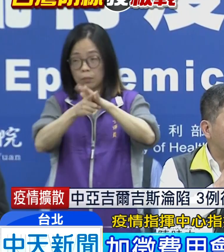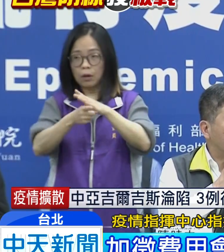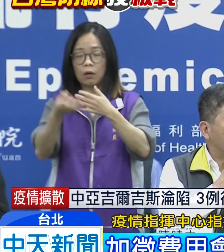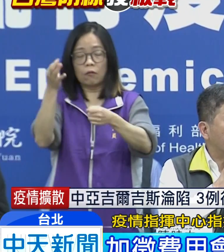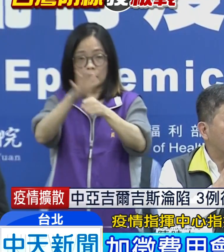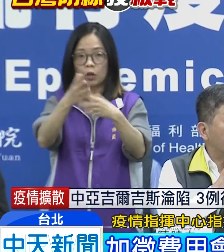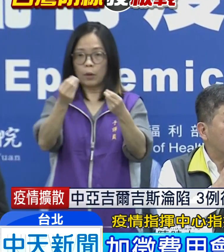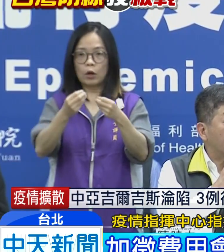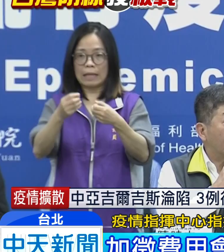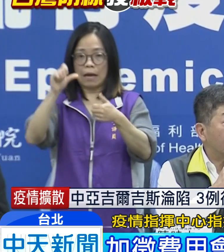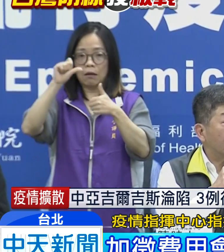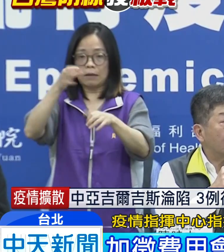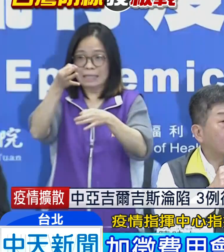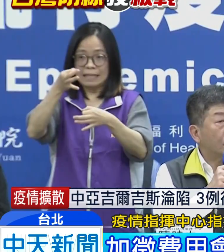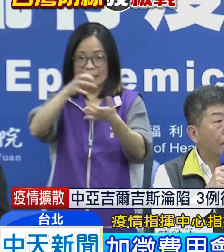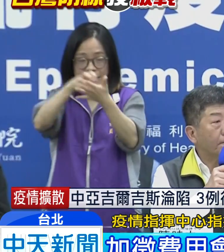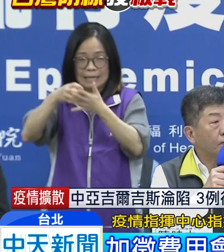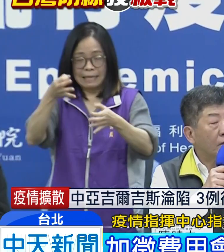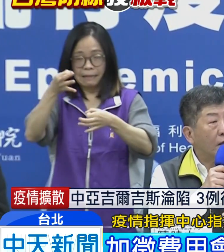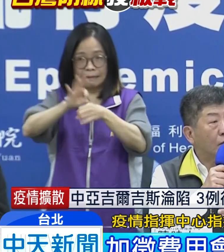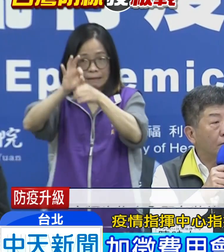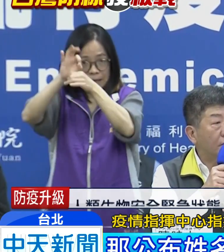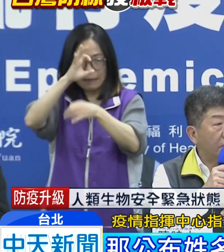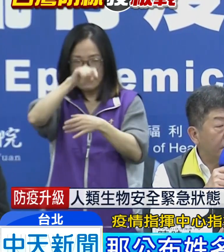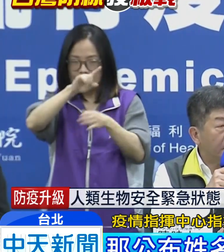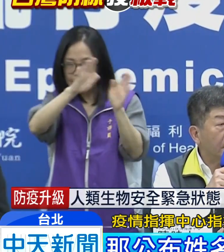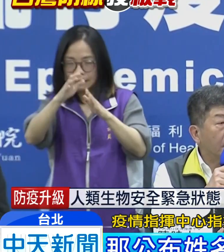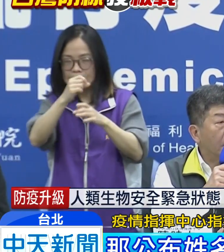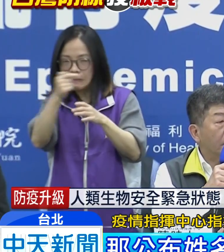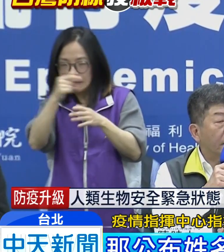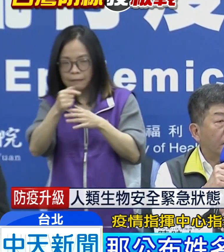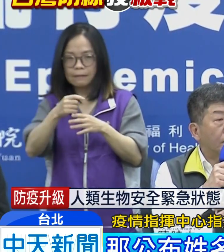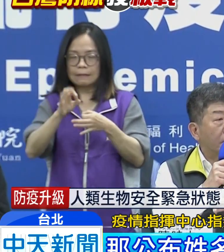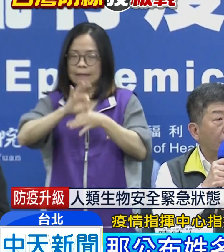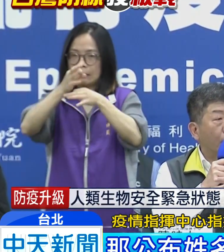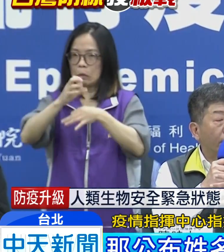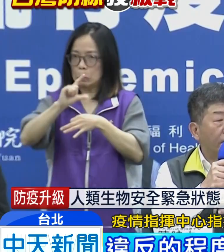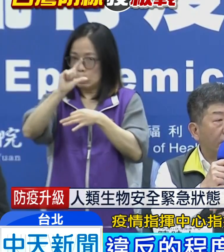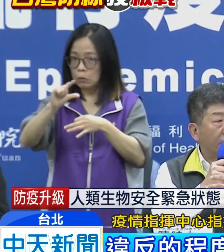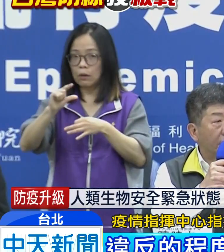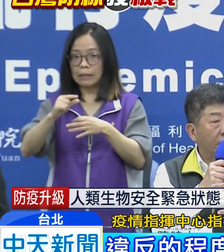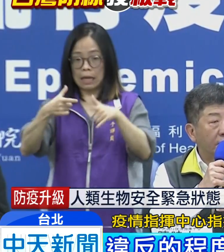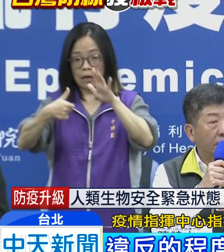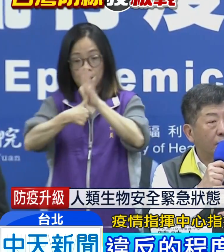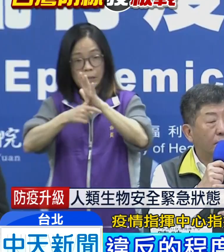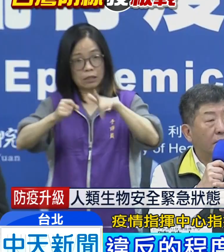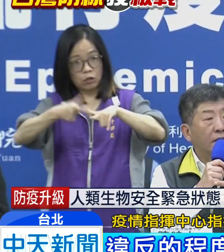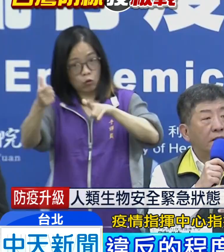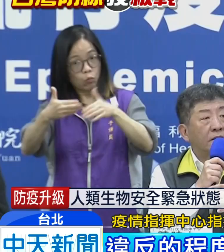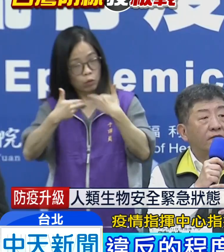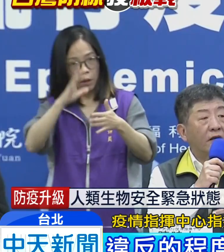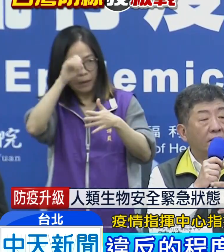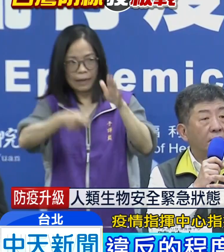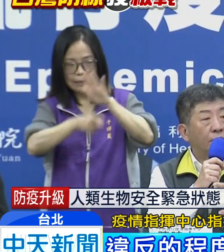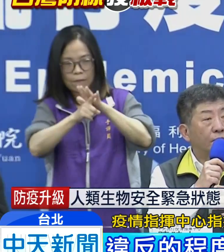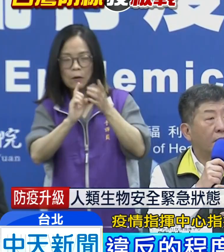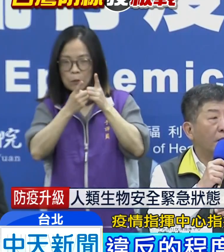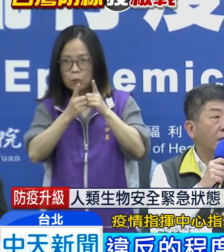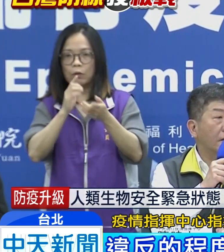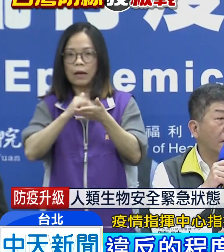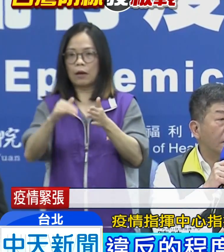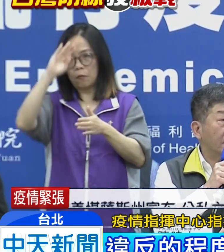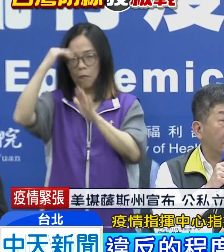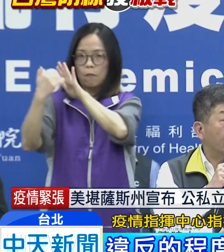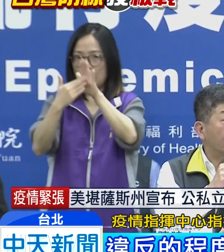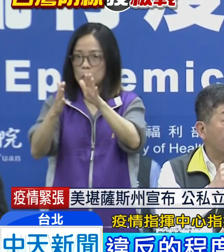费用会视情况那个强弱度，那公布姓名也会根据他违反的程度跟防疫的需